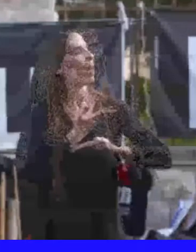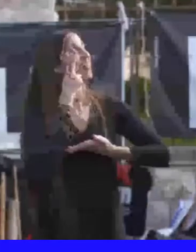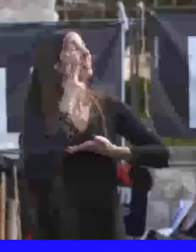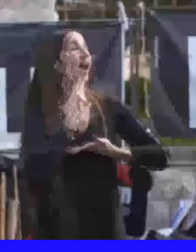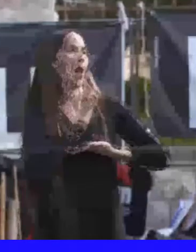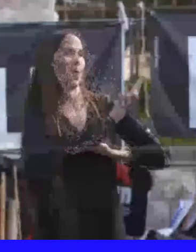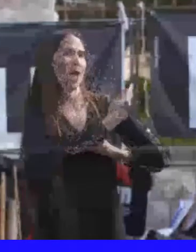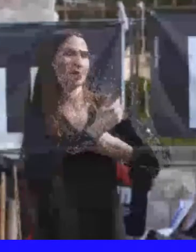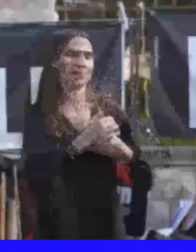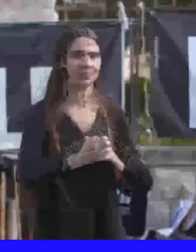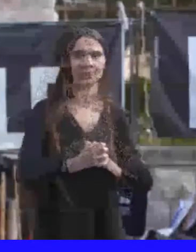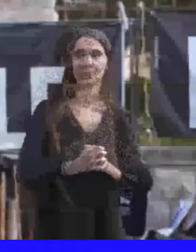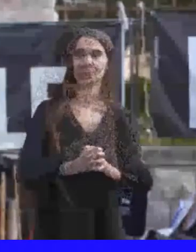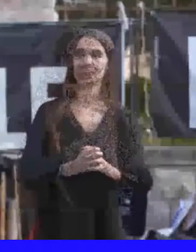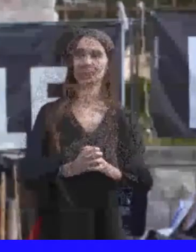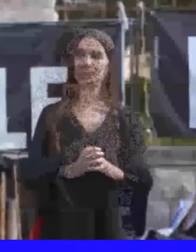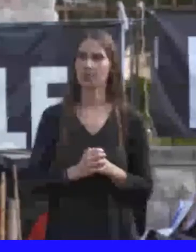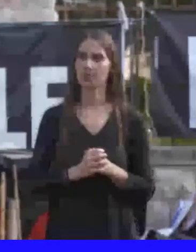חרפה.